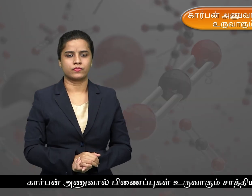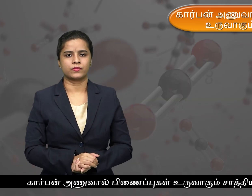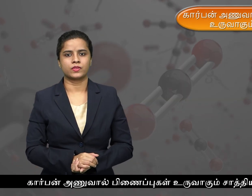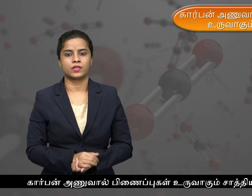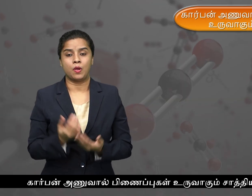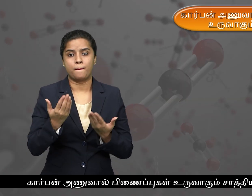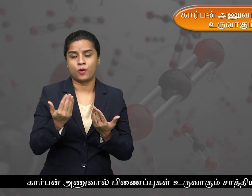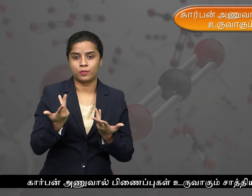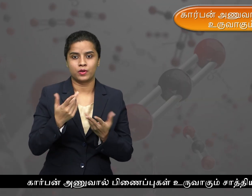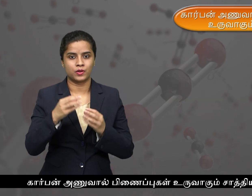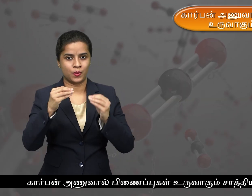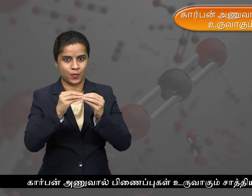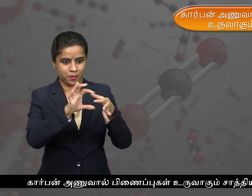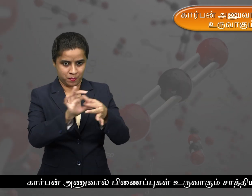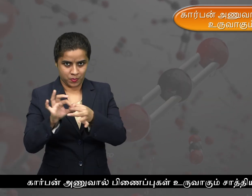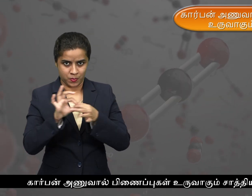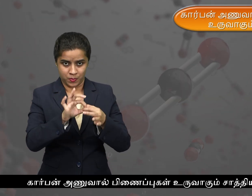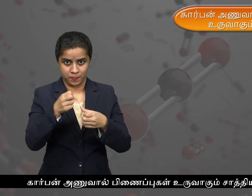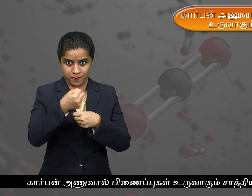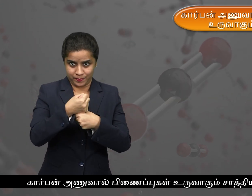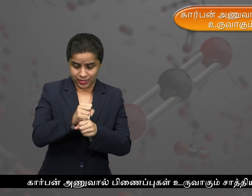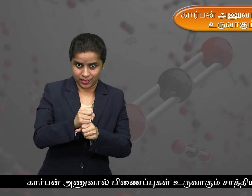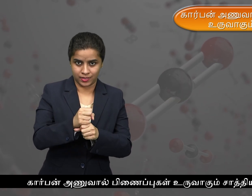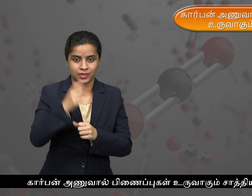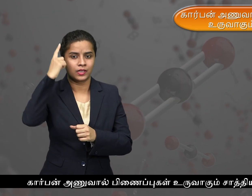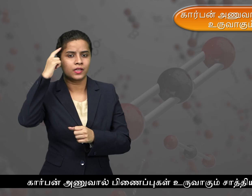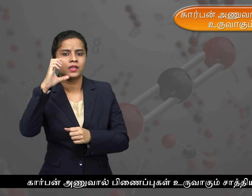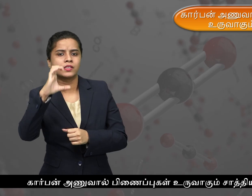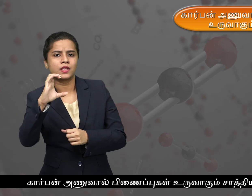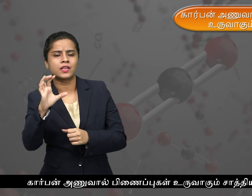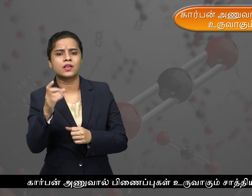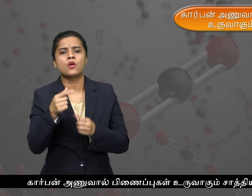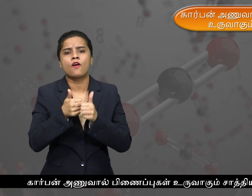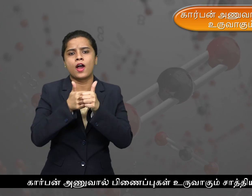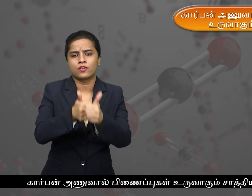கார்பன் அணுவால் பிணைப்புகள் உருவாகும் சாத்தியம் பின்வருமாறு: